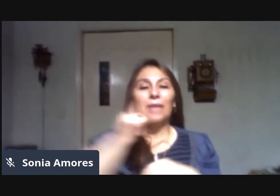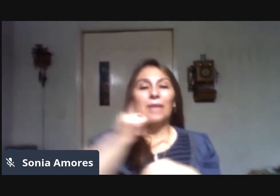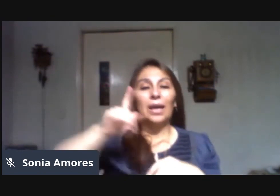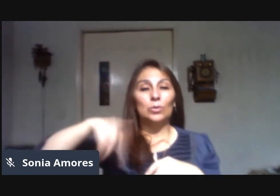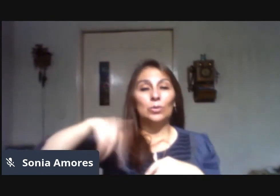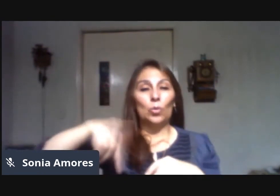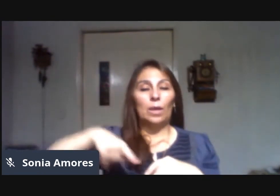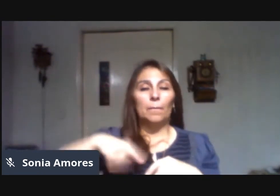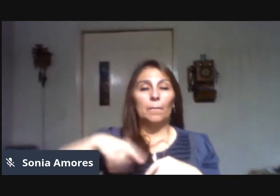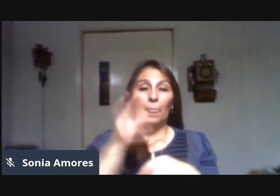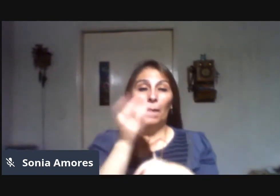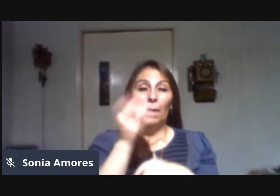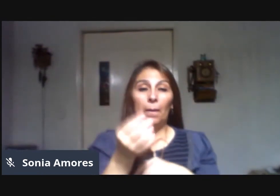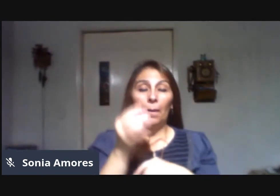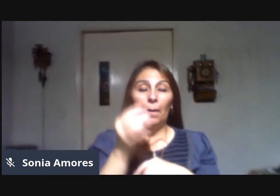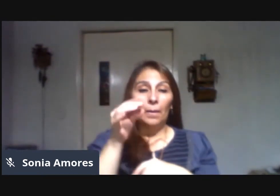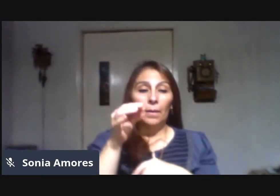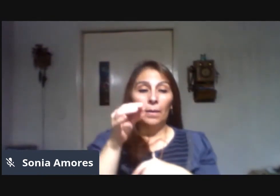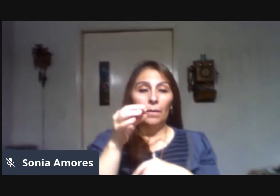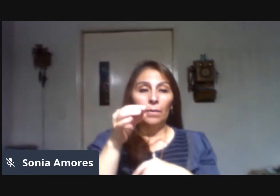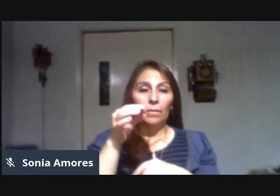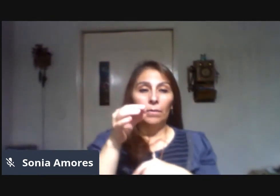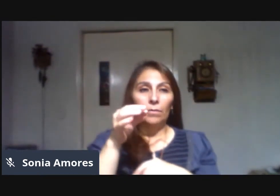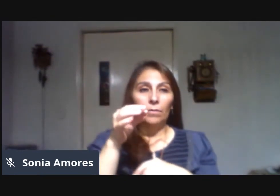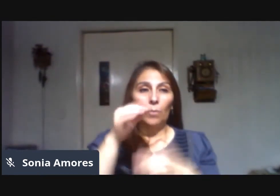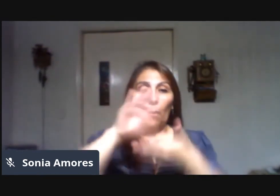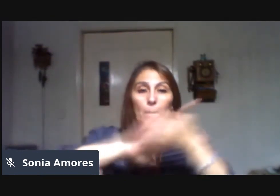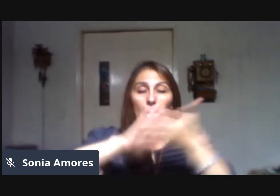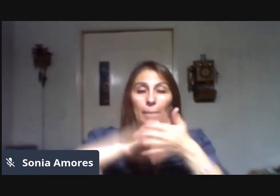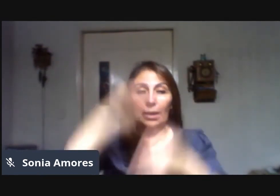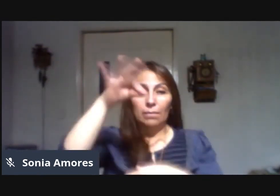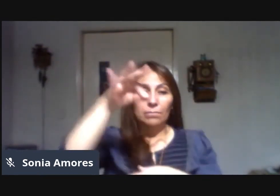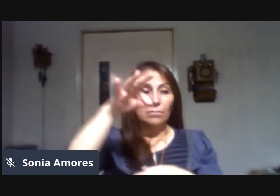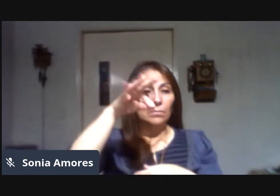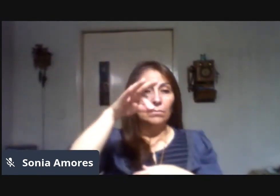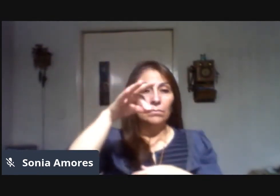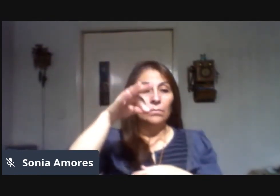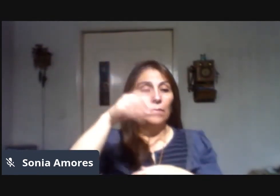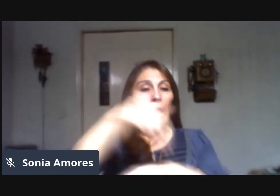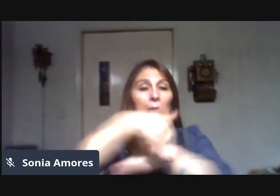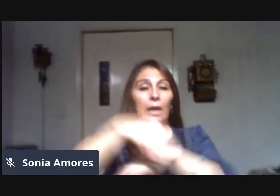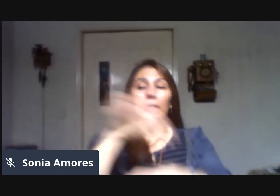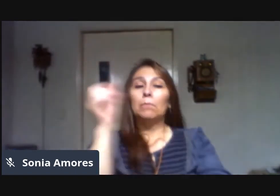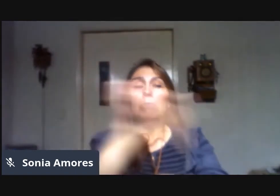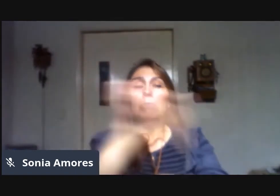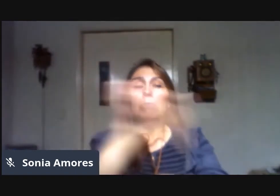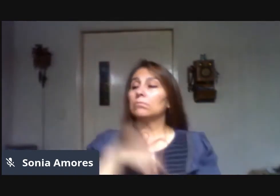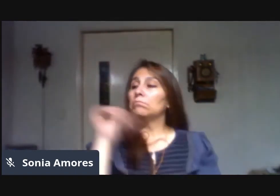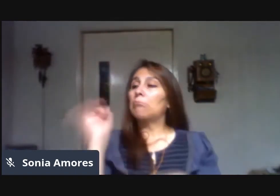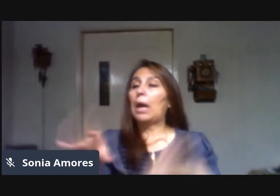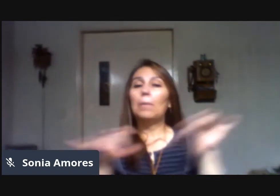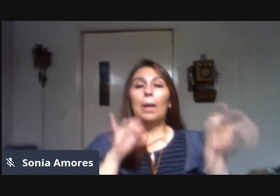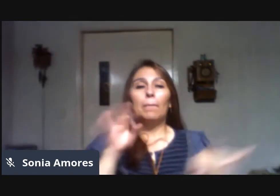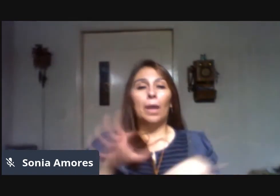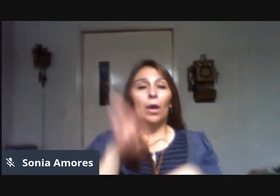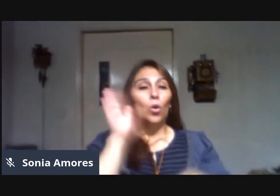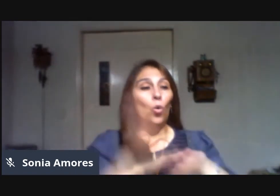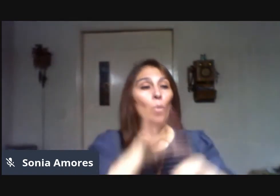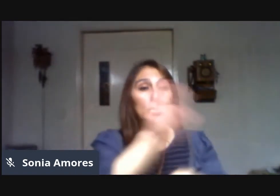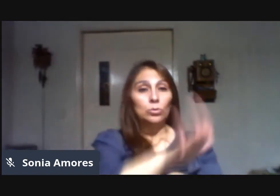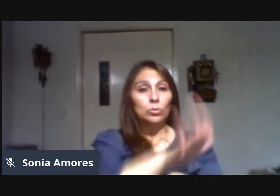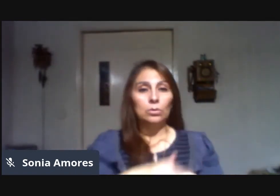el papelito a la calle y la contaminación es un problema del que bota el papel a la calle. No, creo que acá hay